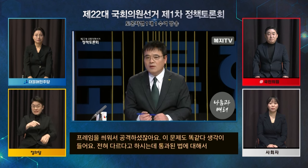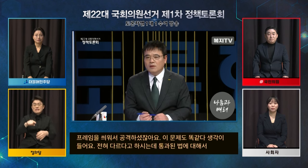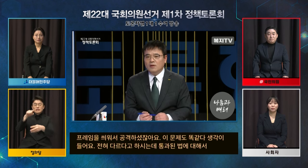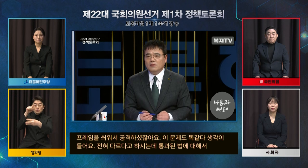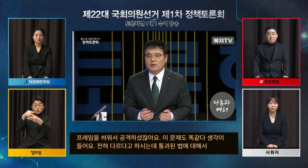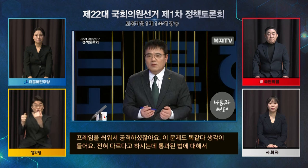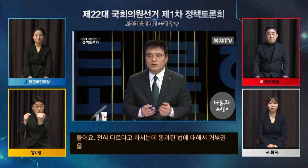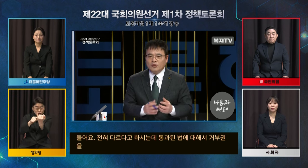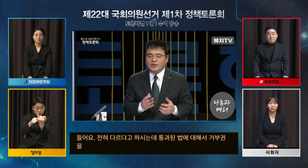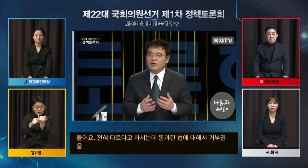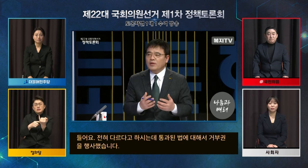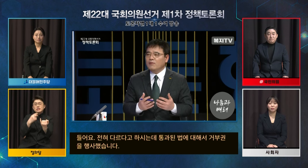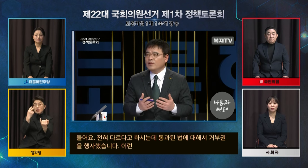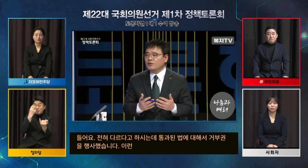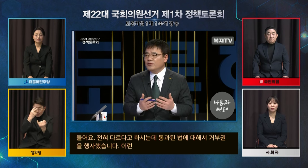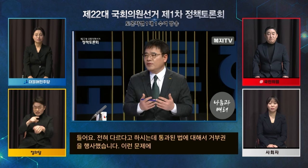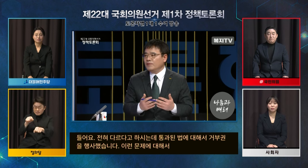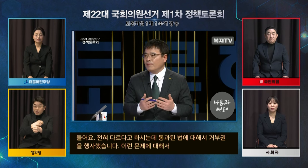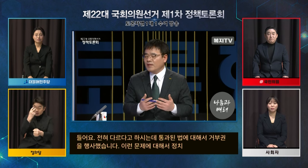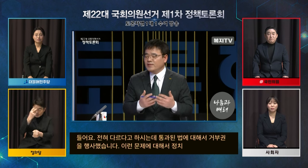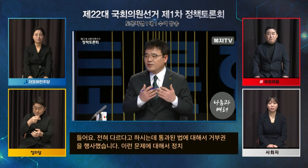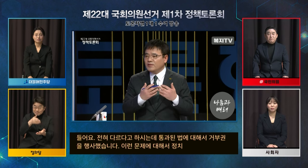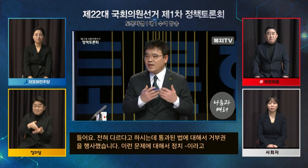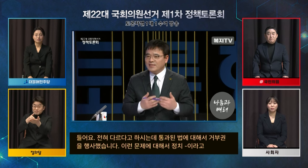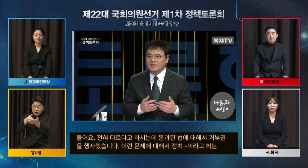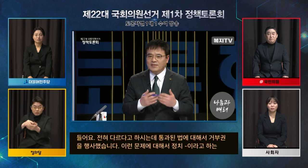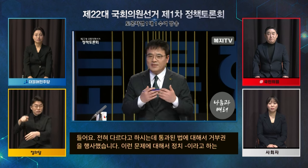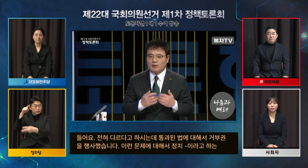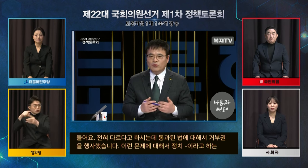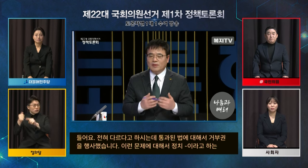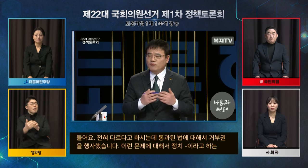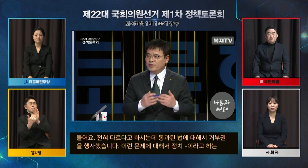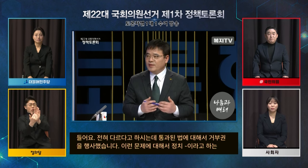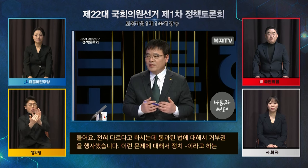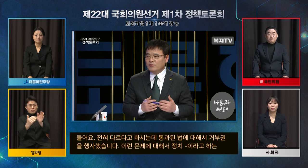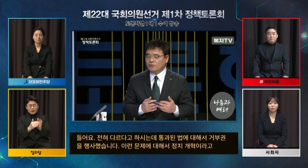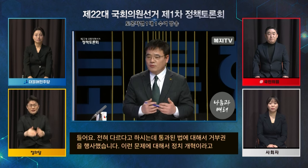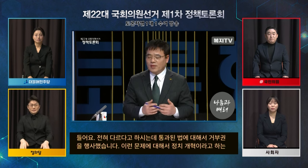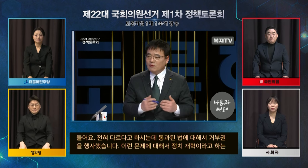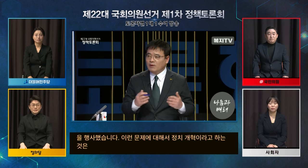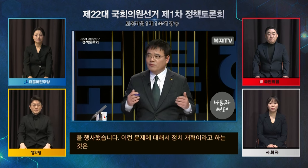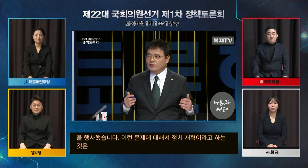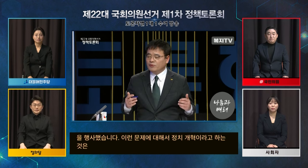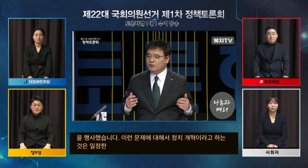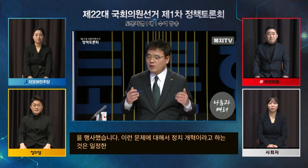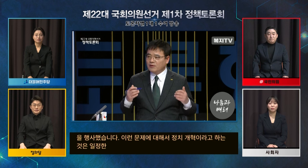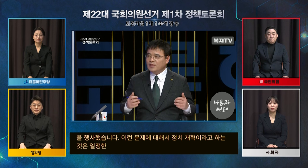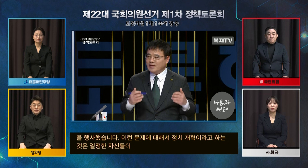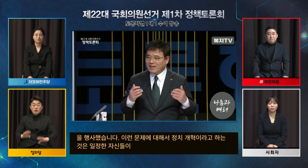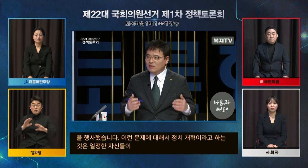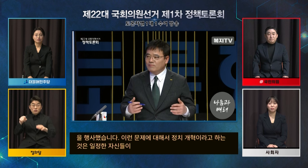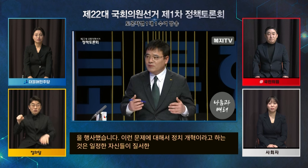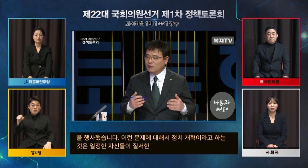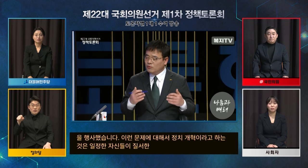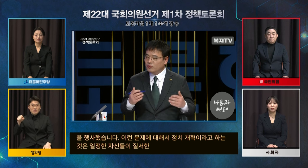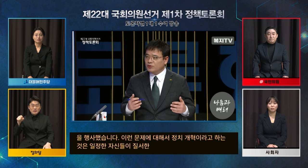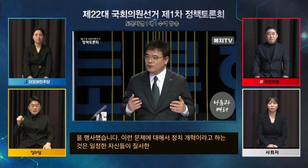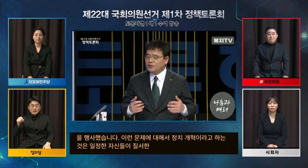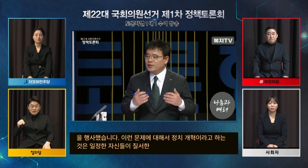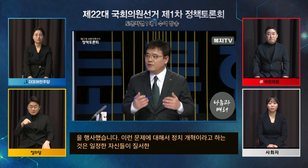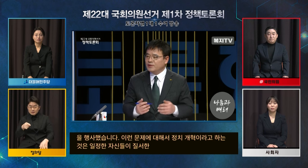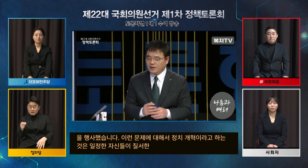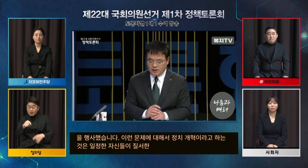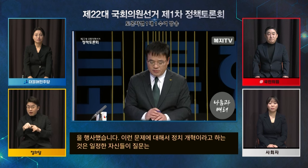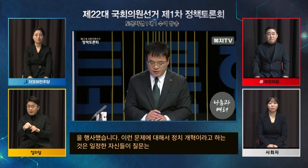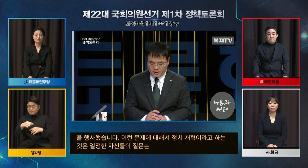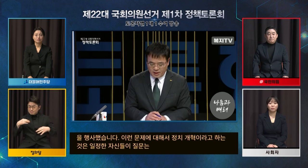그러니까 정치개혁이라고 하는 것은 일정한 자신들이 잘못한 문제에 대해서도 내로남불적으로 접근하지 않는 태도로부터